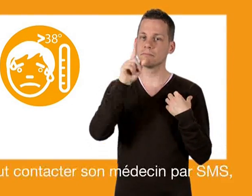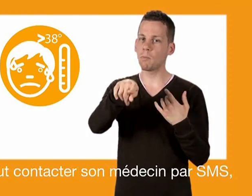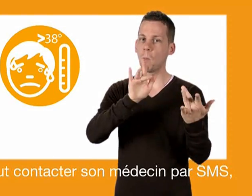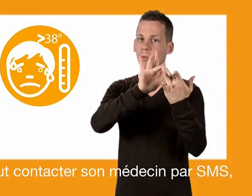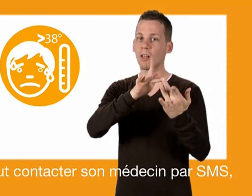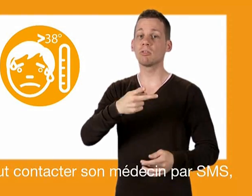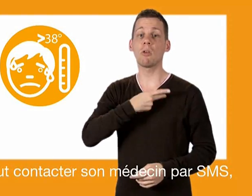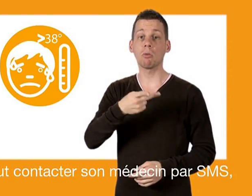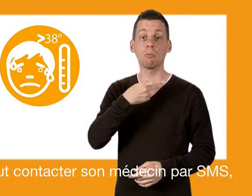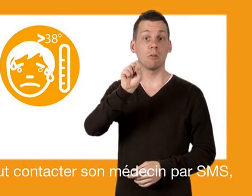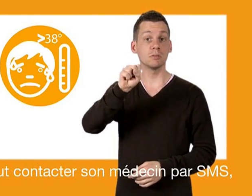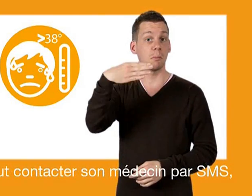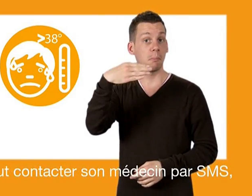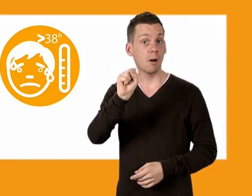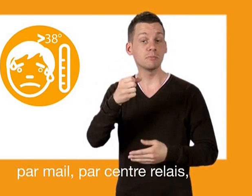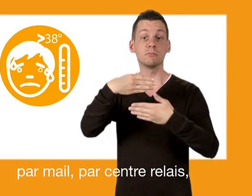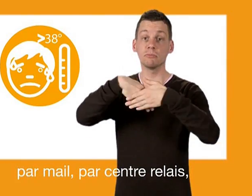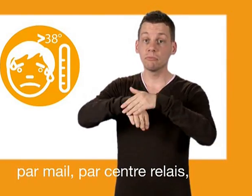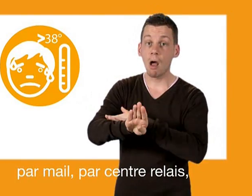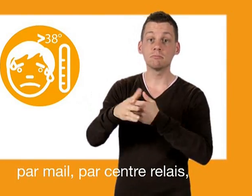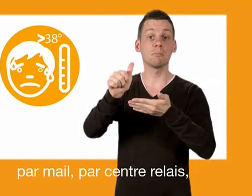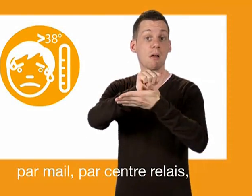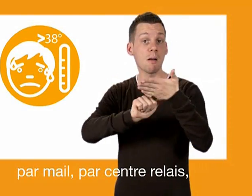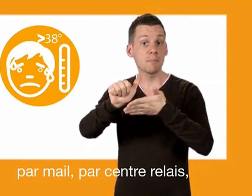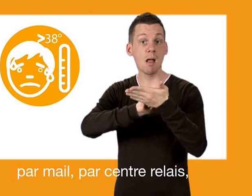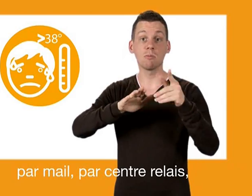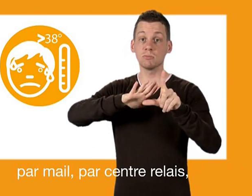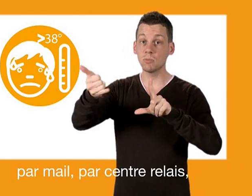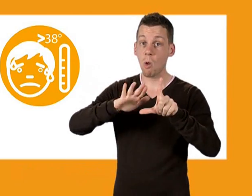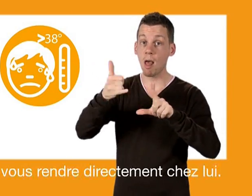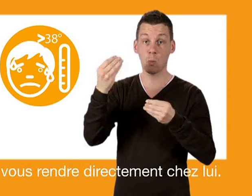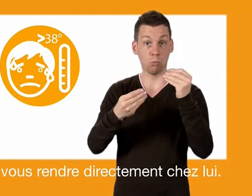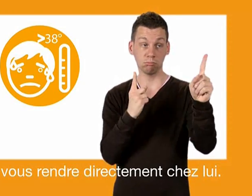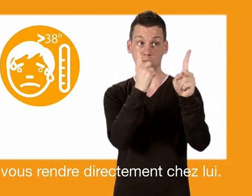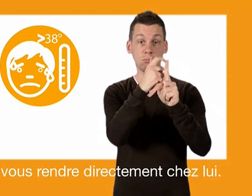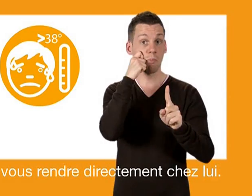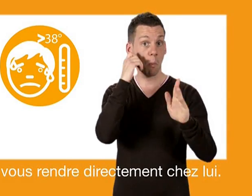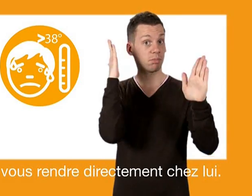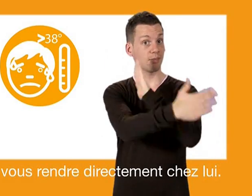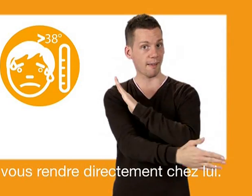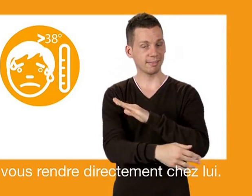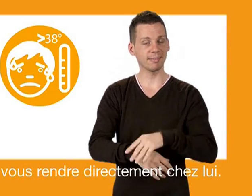fatigue, il faut contacter son médecin par SMS, par mail, par centre relais, ou vous rendre directement chez